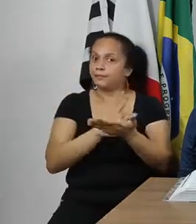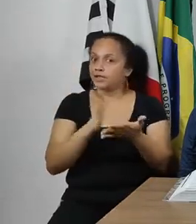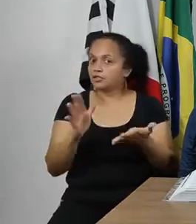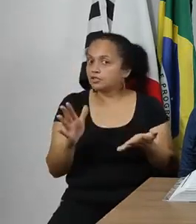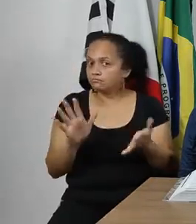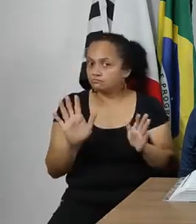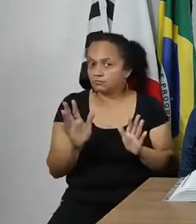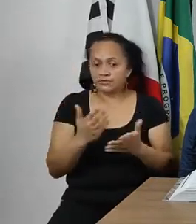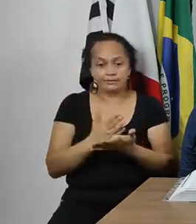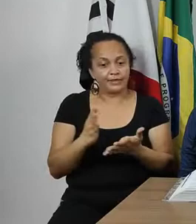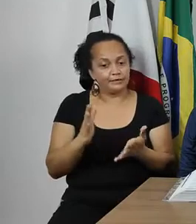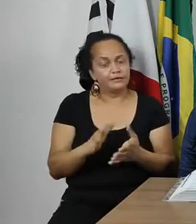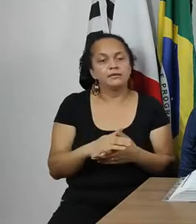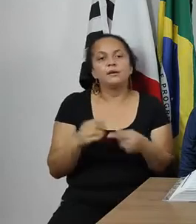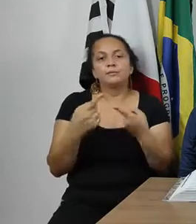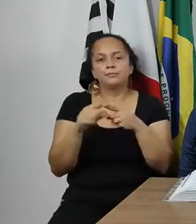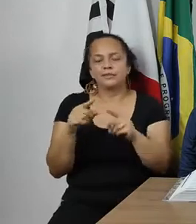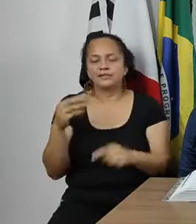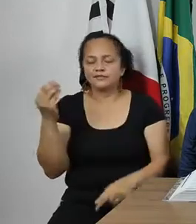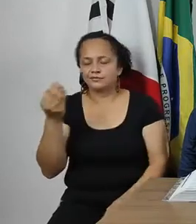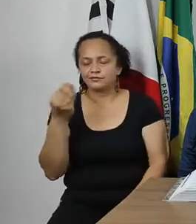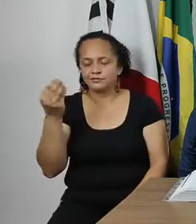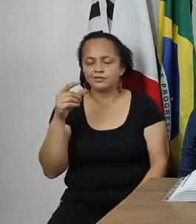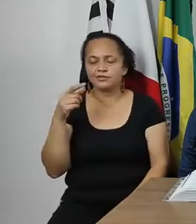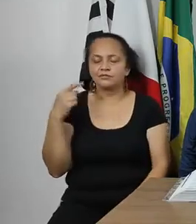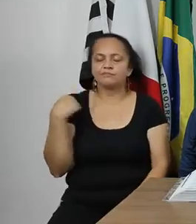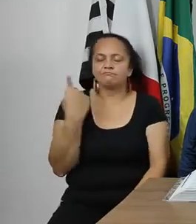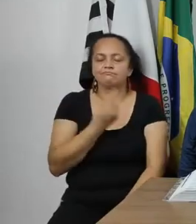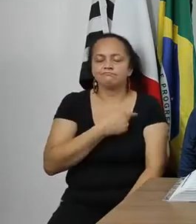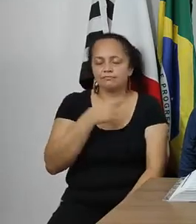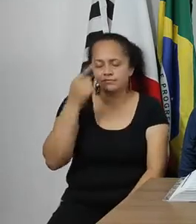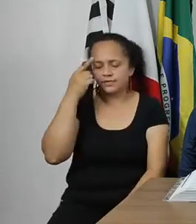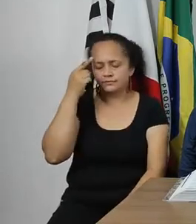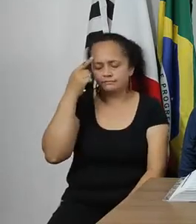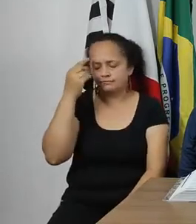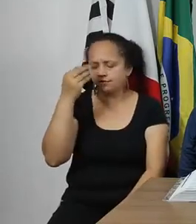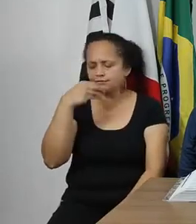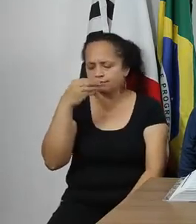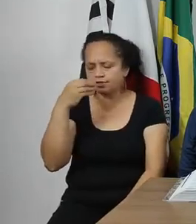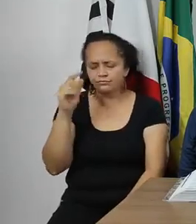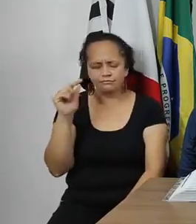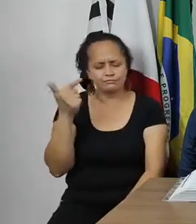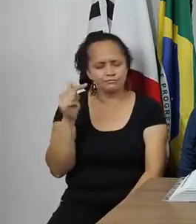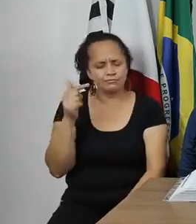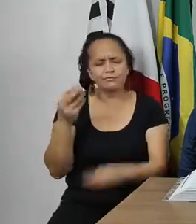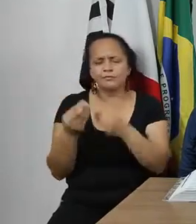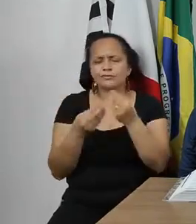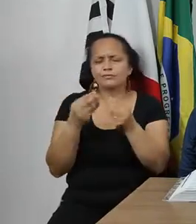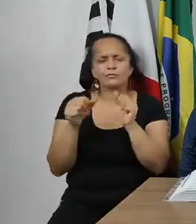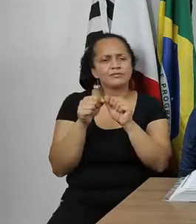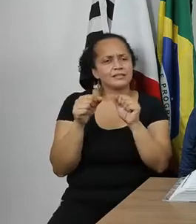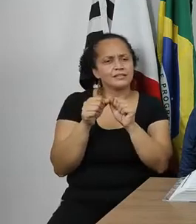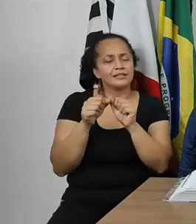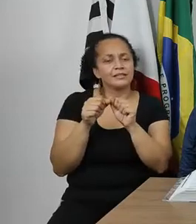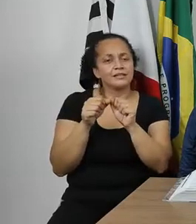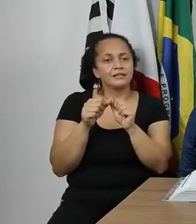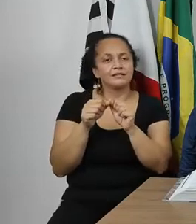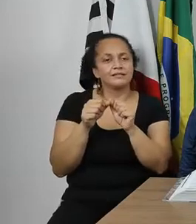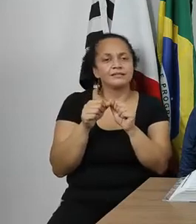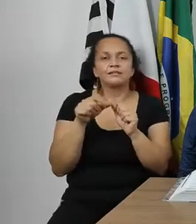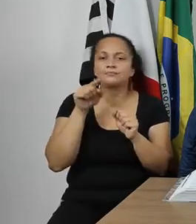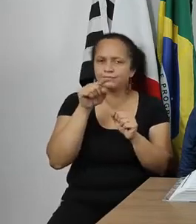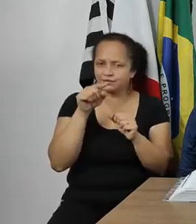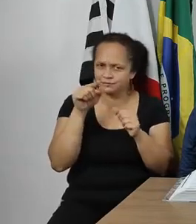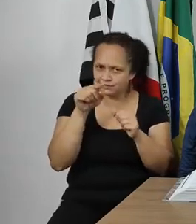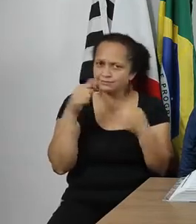gente acha que não tem por onde correr, quando a gente acha que não tem mais saída, é nesse momento que a gente tem que buscar o Senhor, porque aí quando